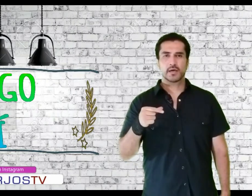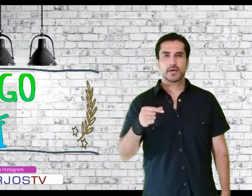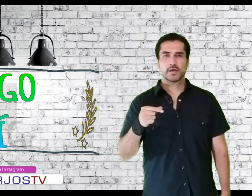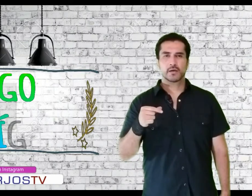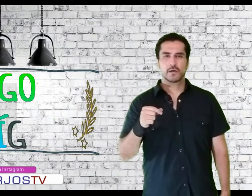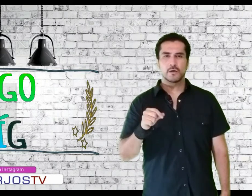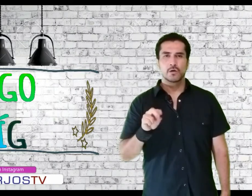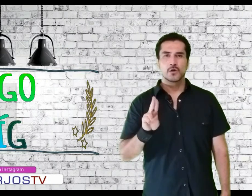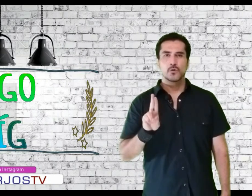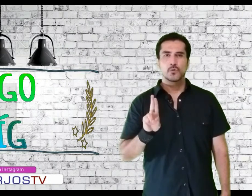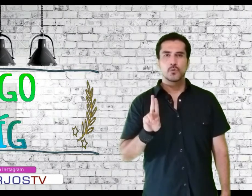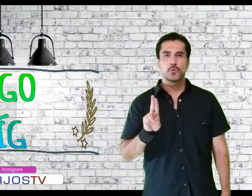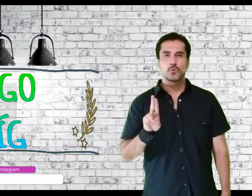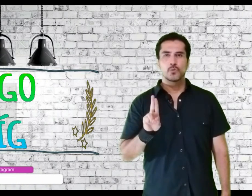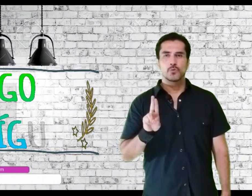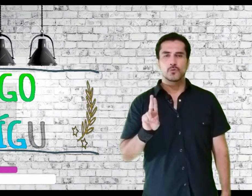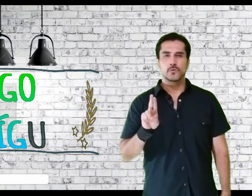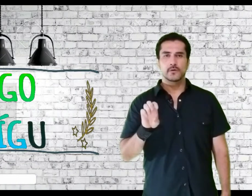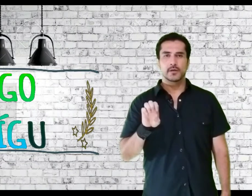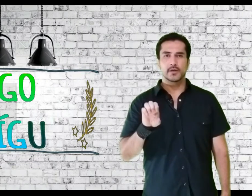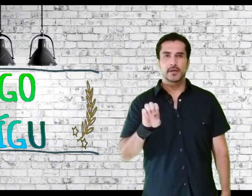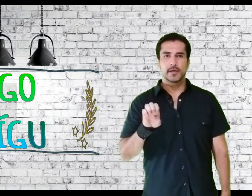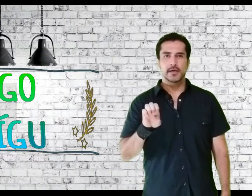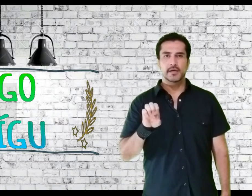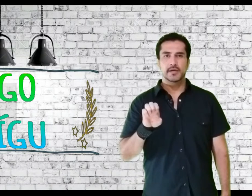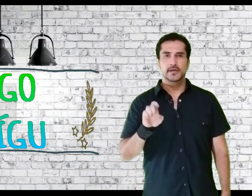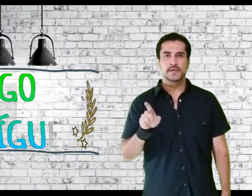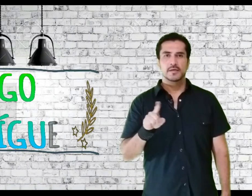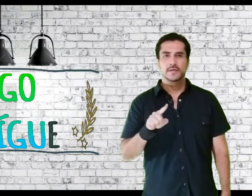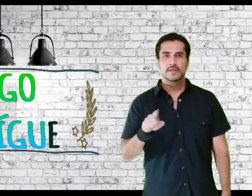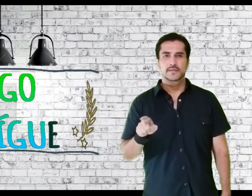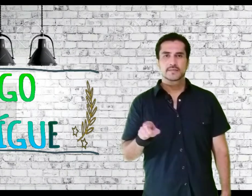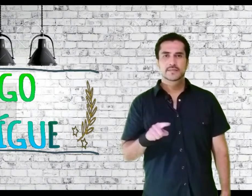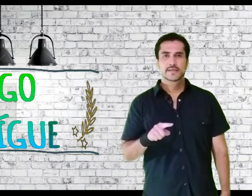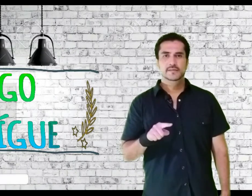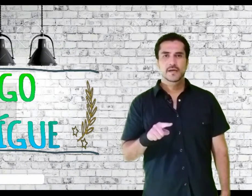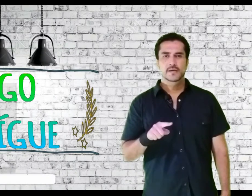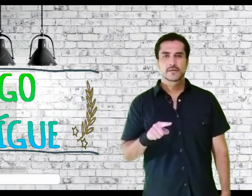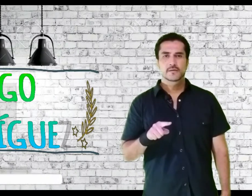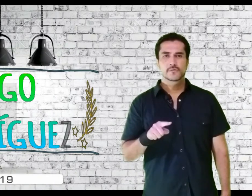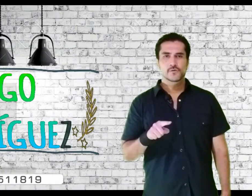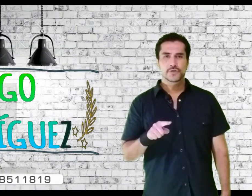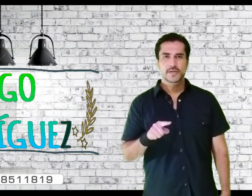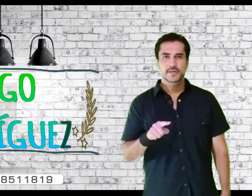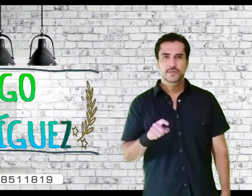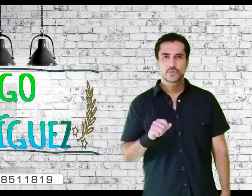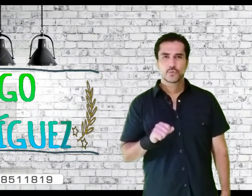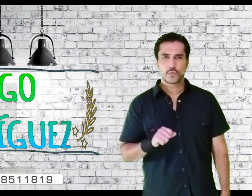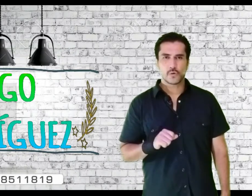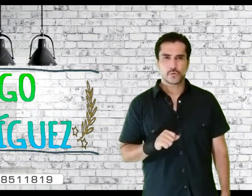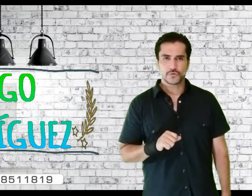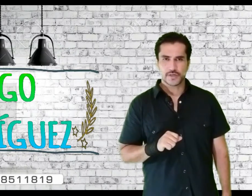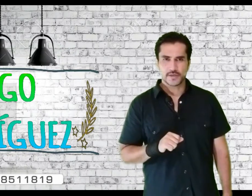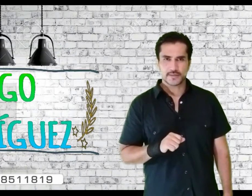G, U, E, Z. Rodríguez, Hugo Rodríguez.